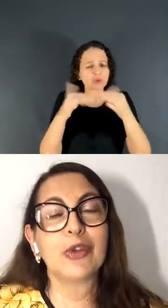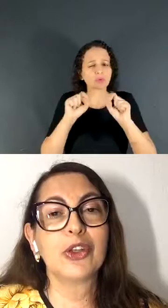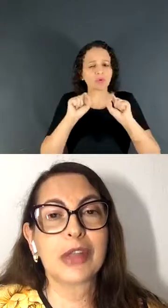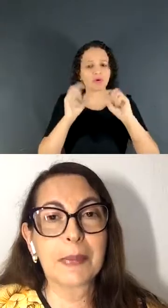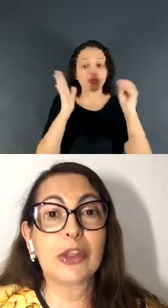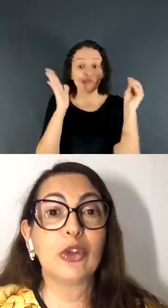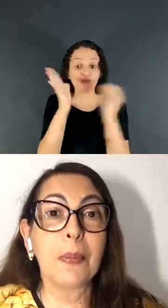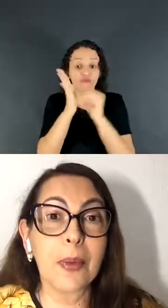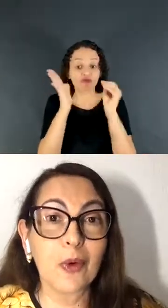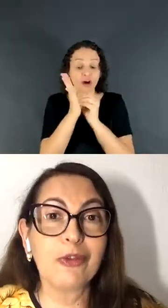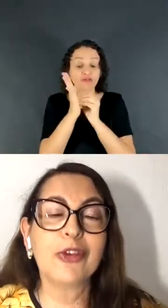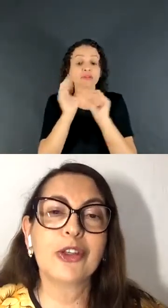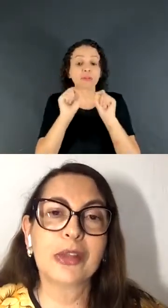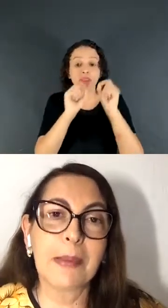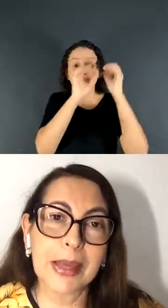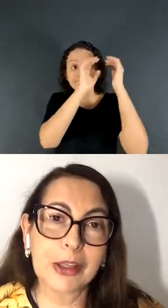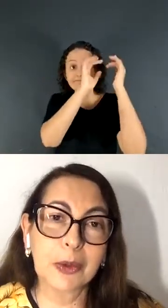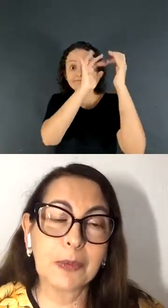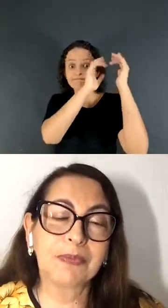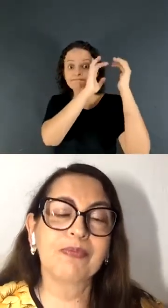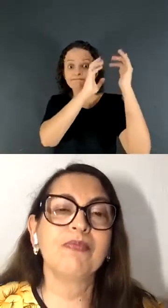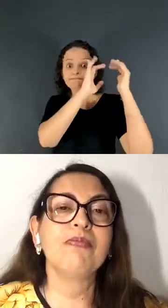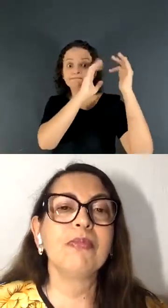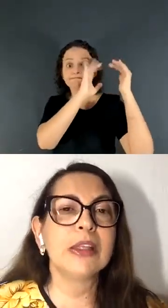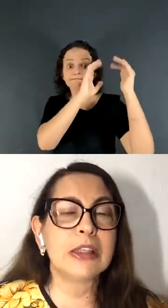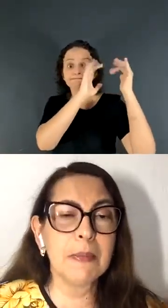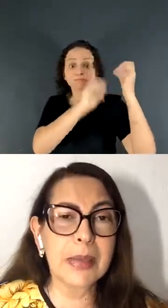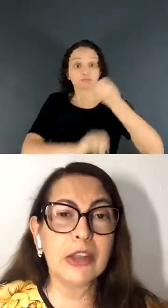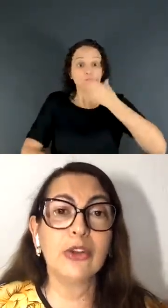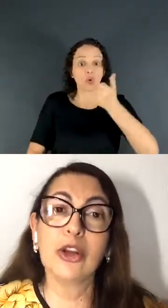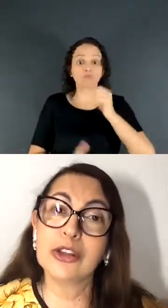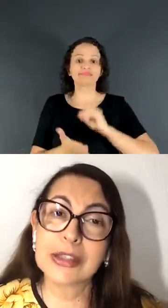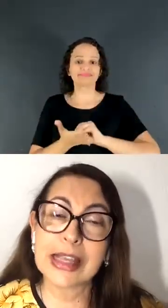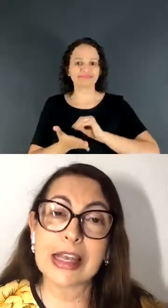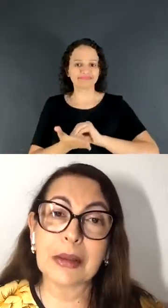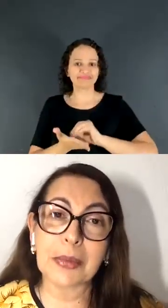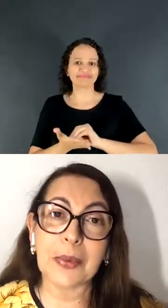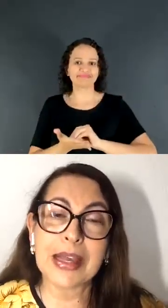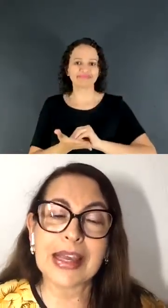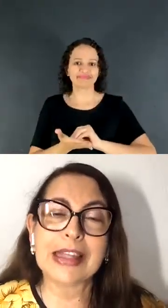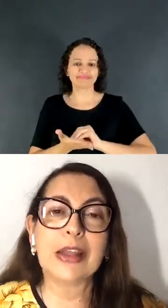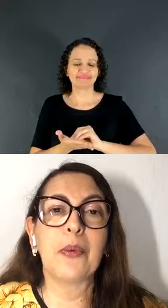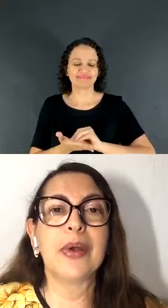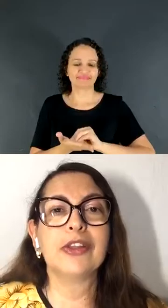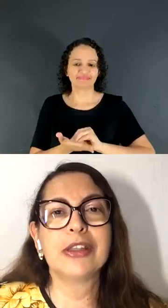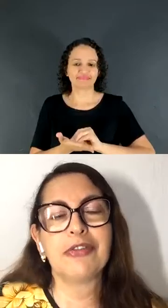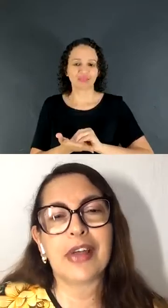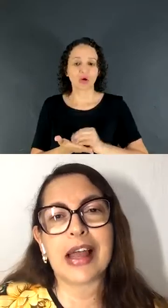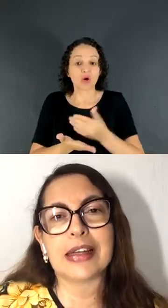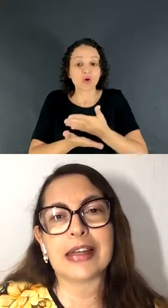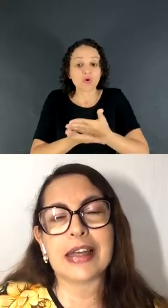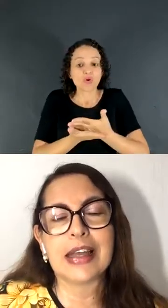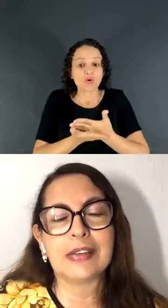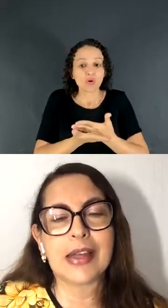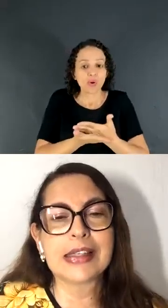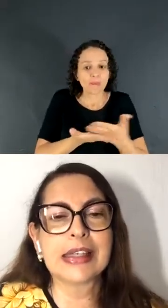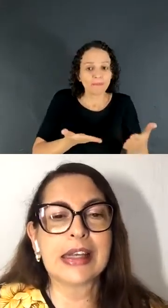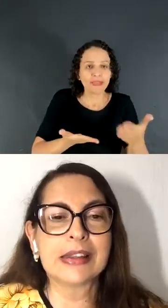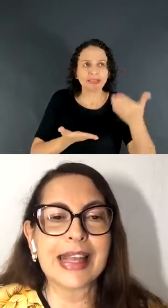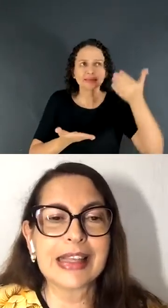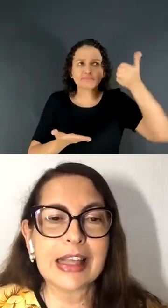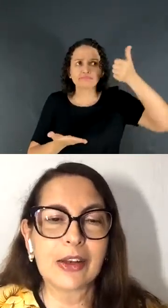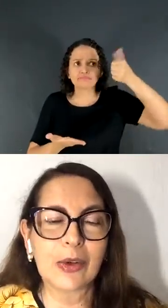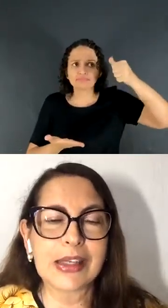de funcionamento, do bom funcionamento também do nosso cérebro. Então, quando se fala